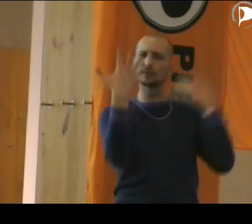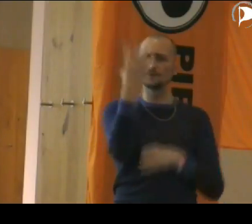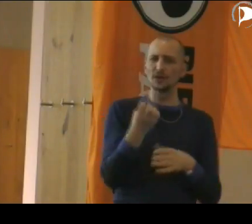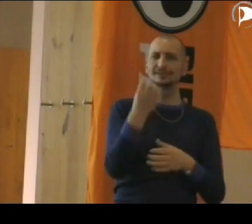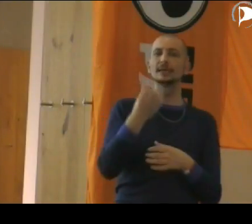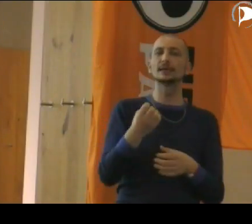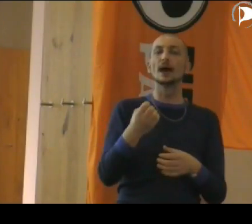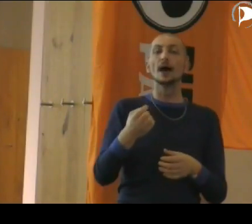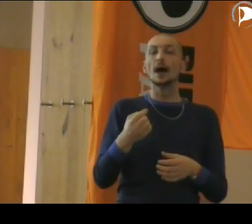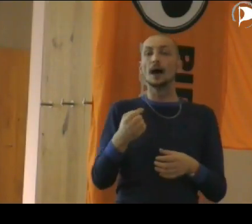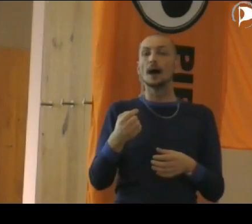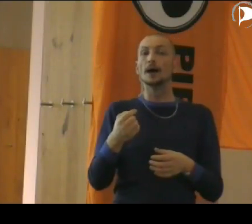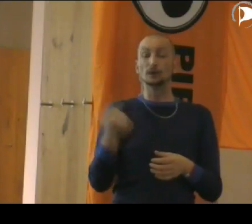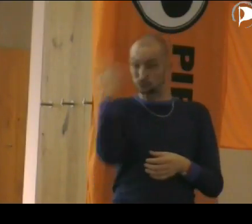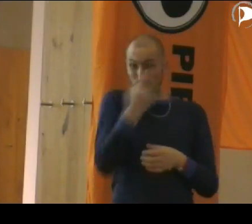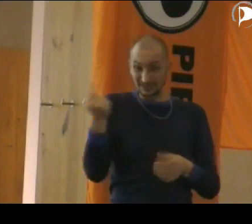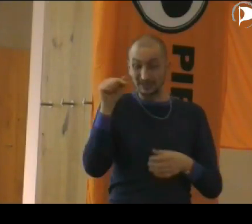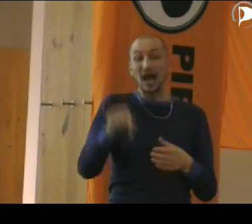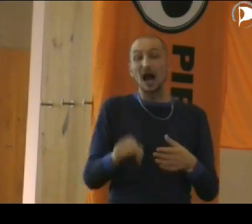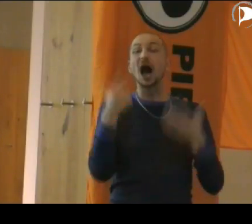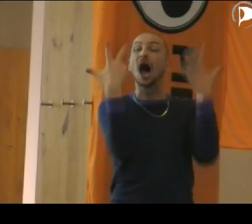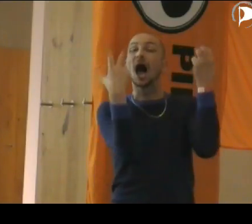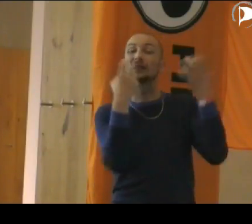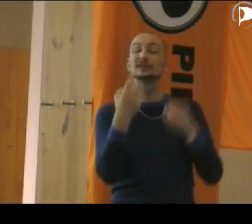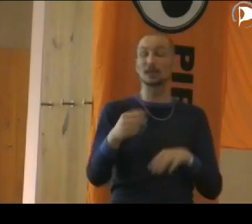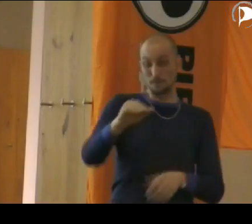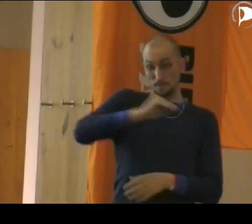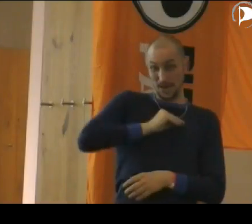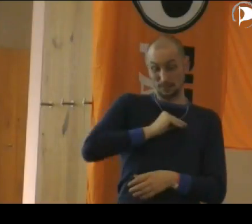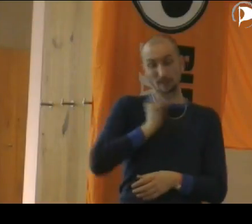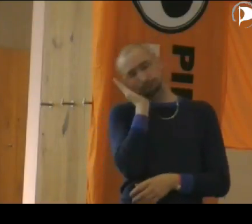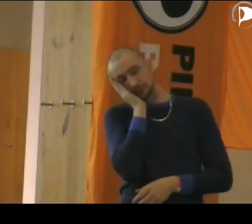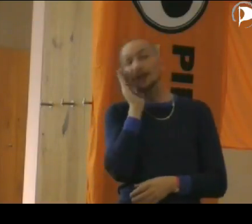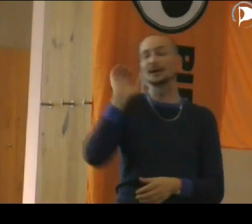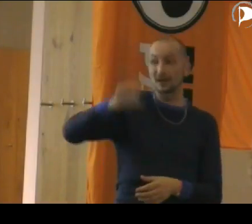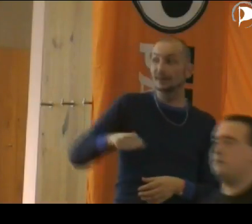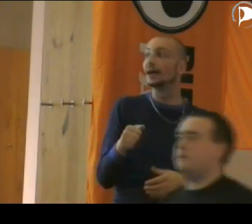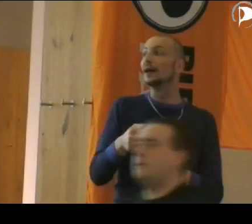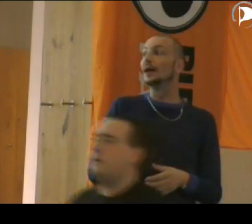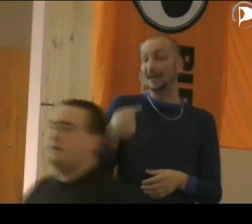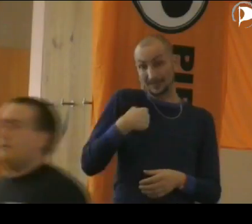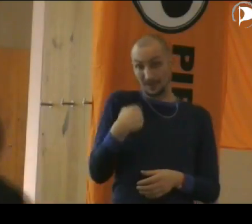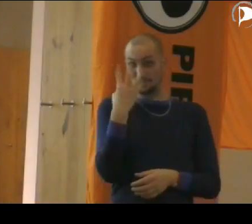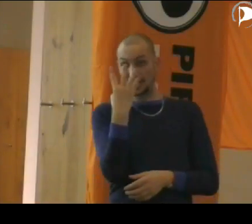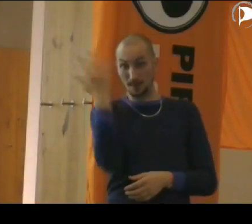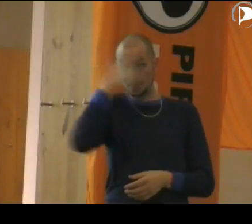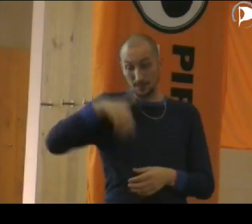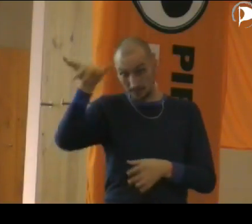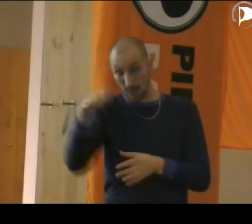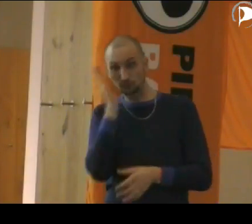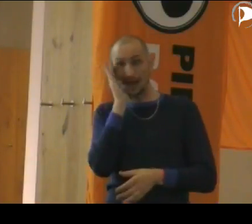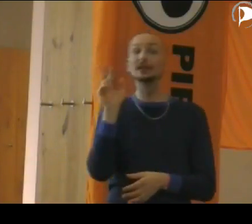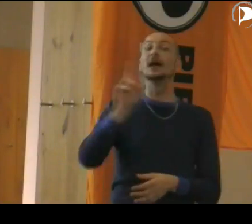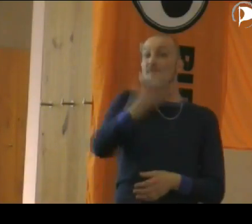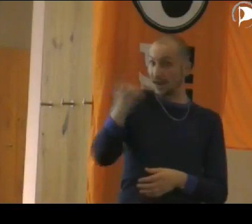aufgetrieben für externe helfer also immer dahin kommen ich kann es bestätigen ich hab ja auch so viele von bereits die rechte und die würde